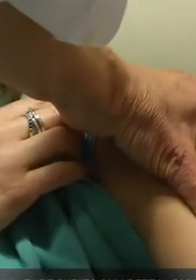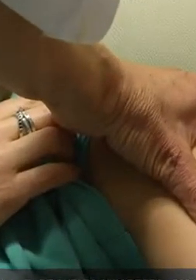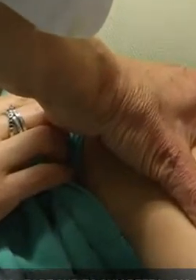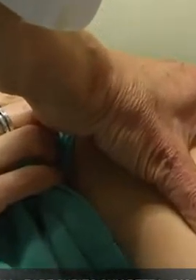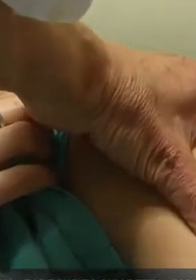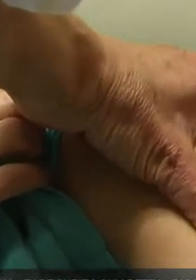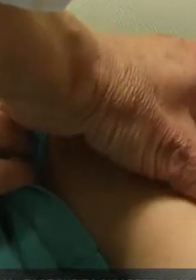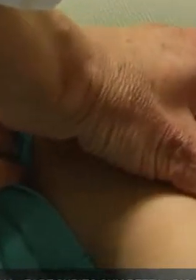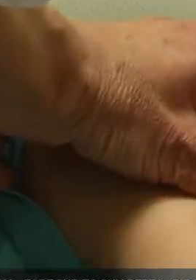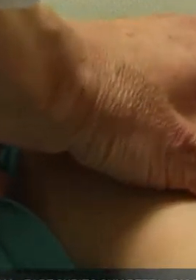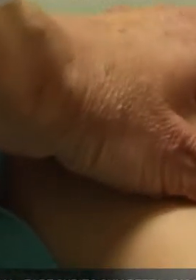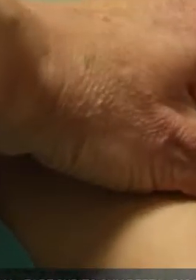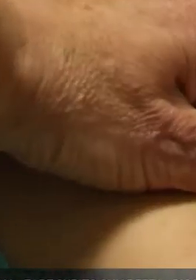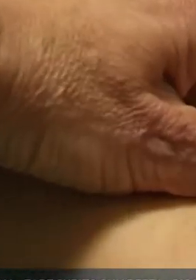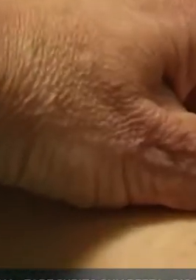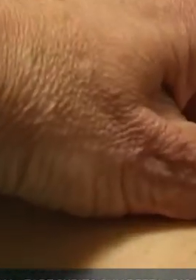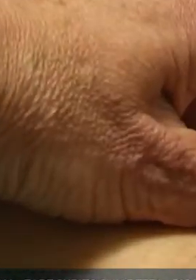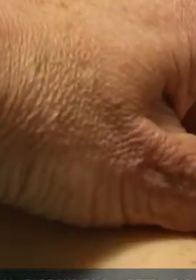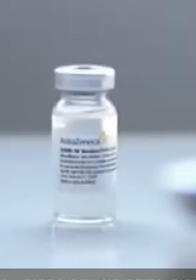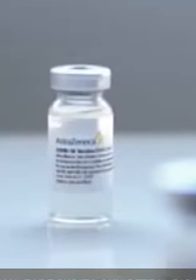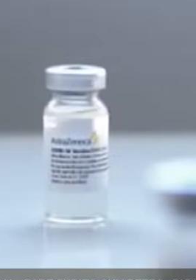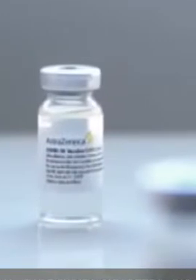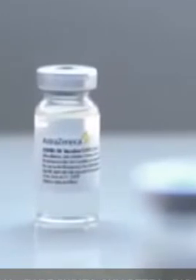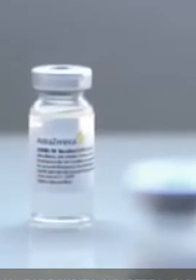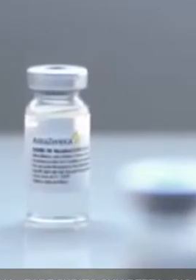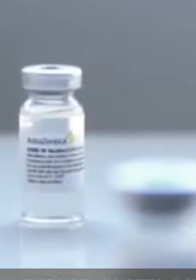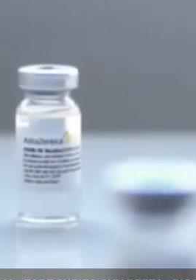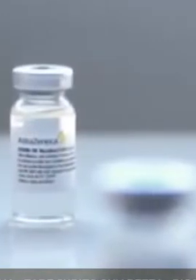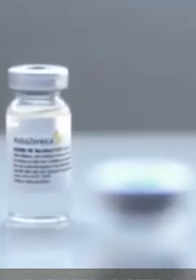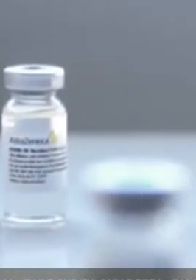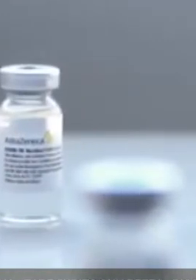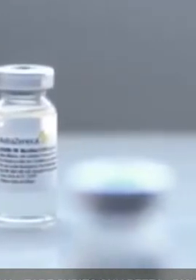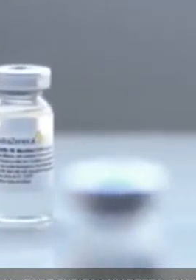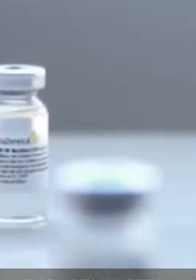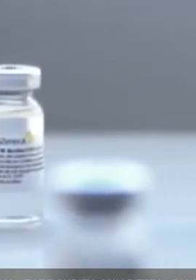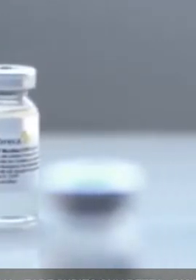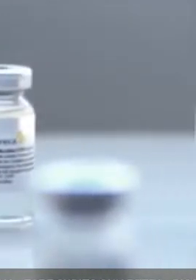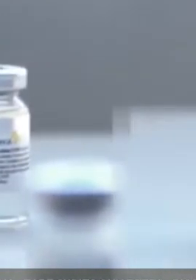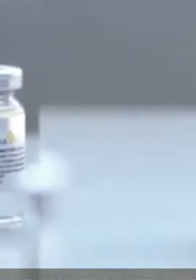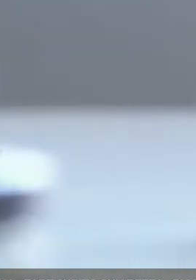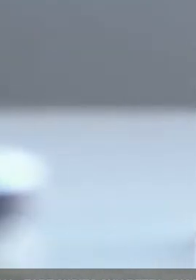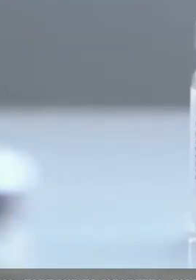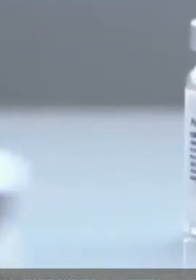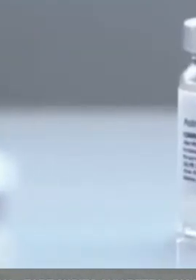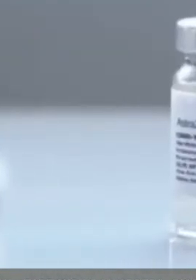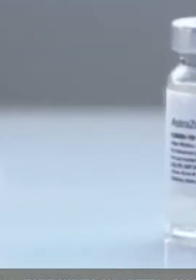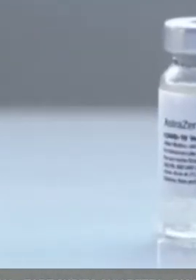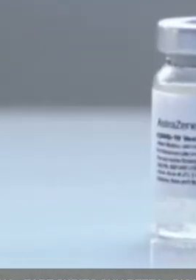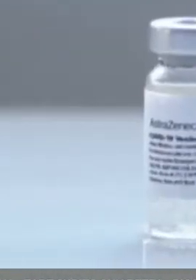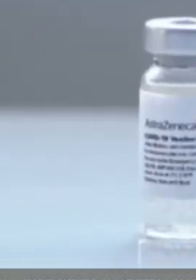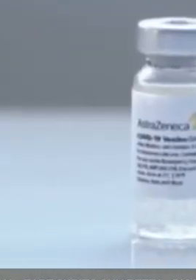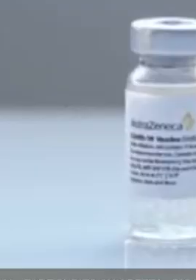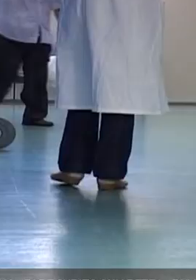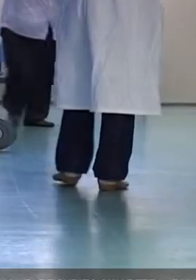di massa fino ad ora in commercio, AstraZeneca. 1.700 i pazienti Covid su 15.000 posti letto, comprese le